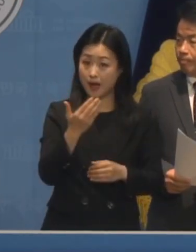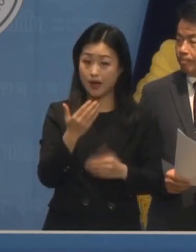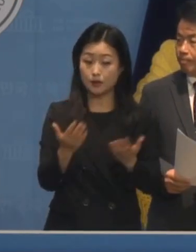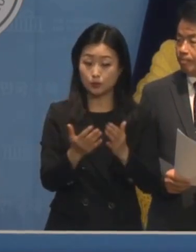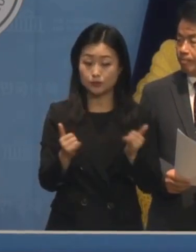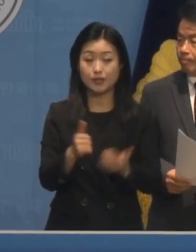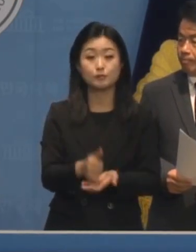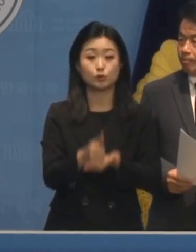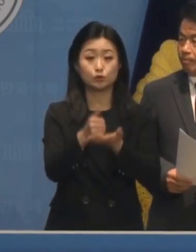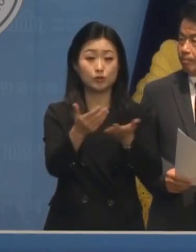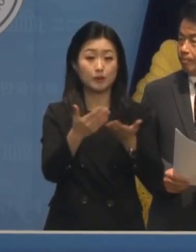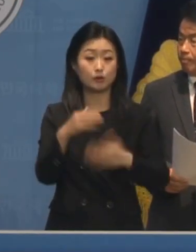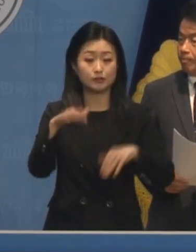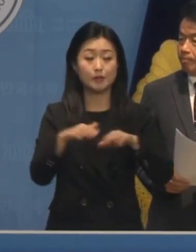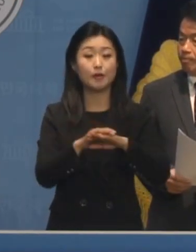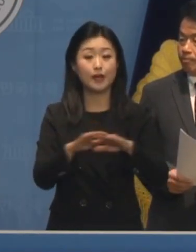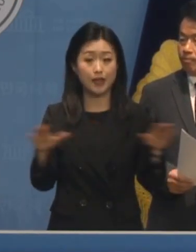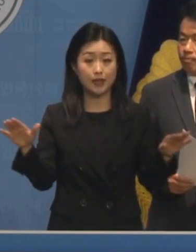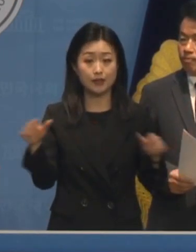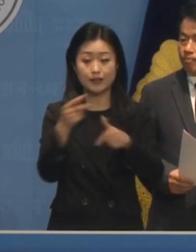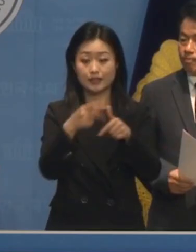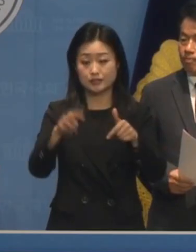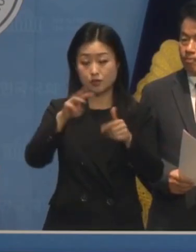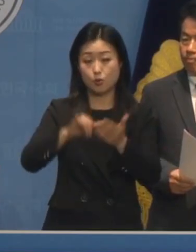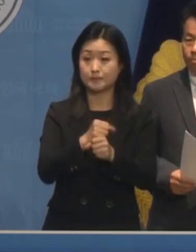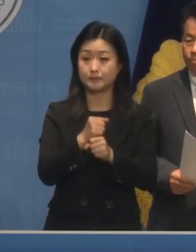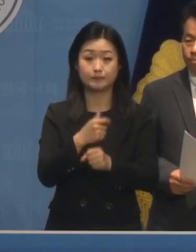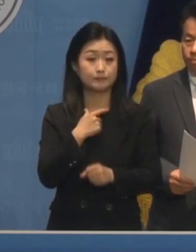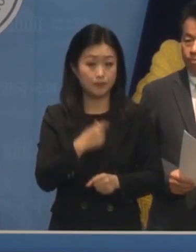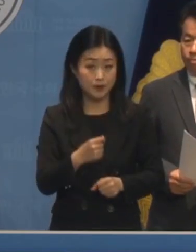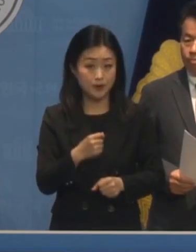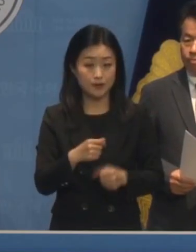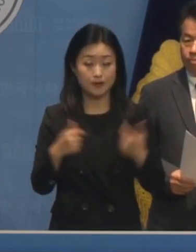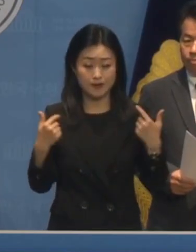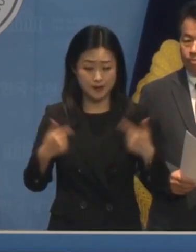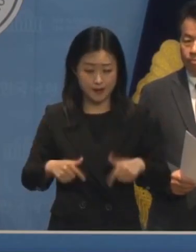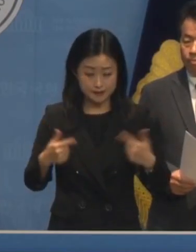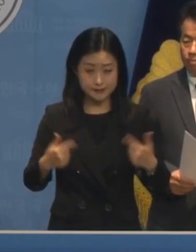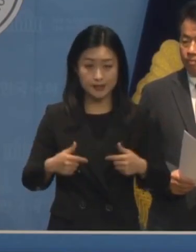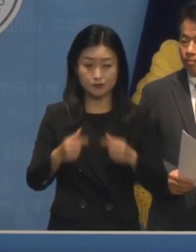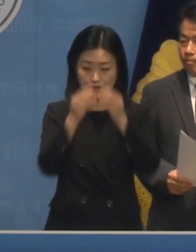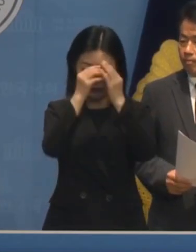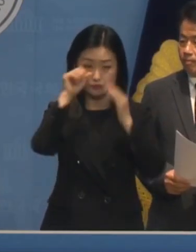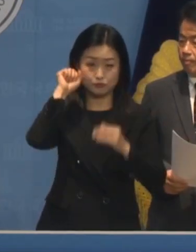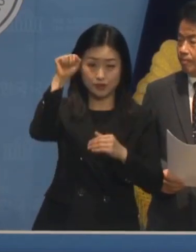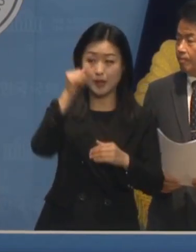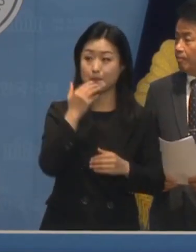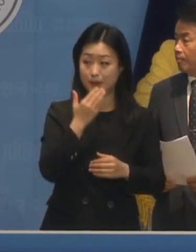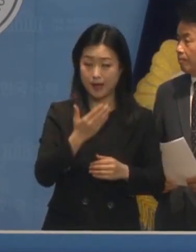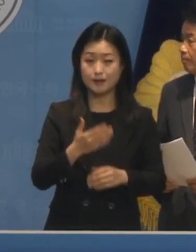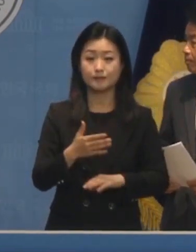존중되고 차별이 해소되는 인천공항을 만들기 위해 그래왔듯 투쟁하겠습니다